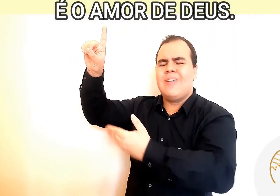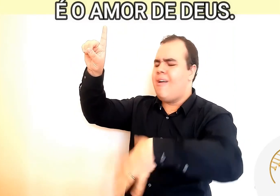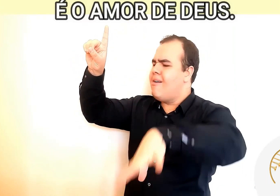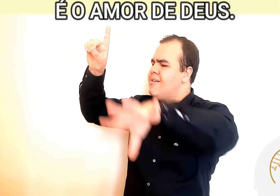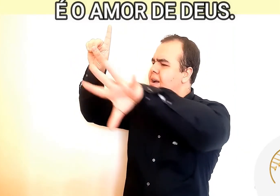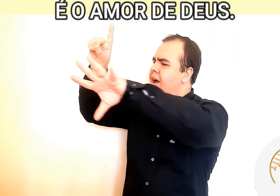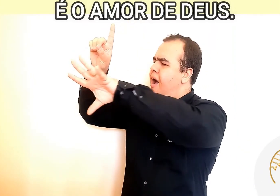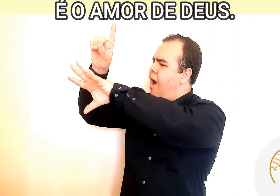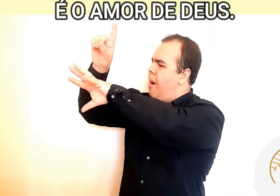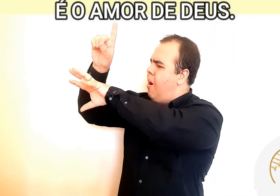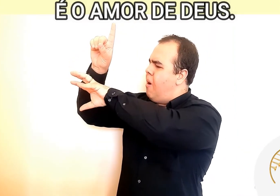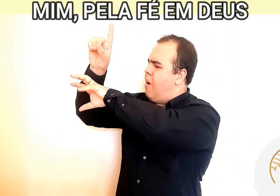Deus.